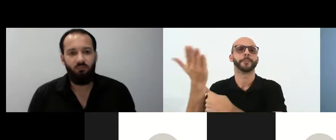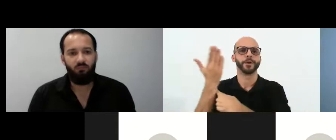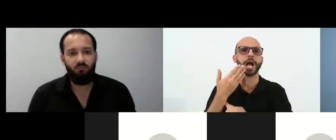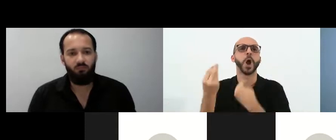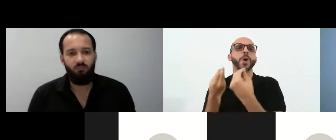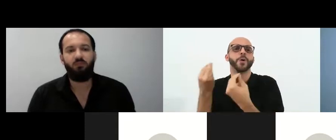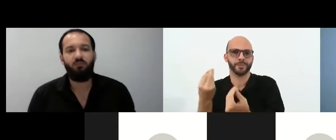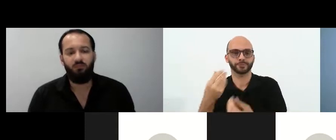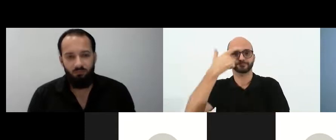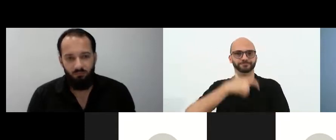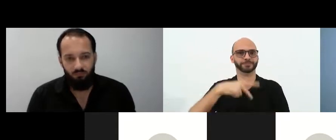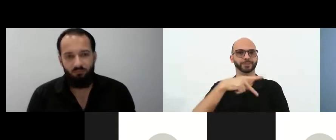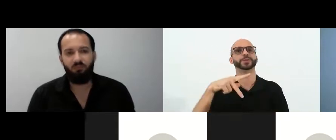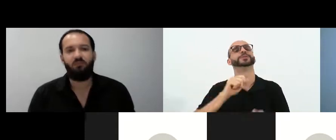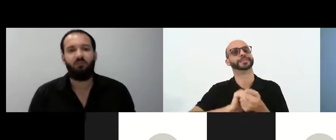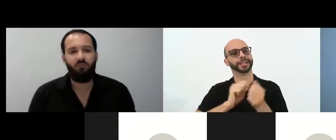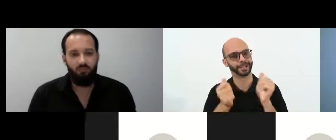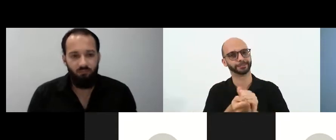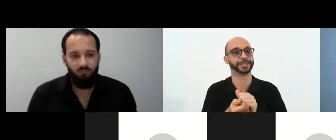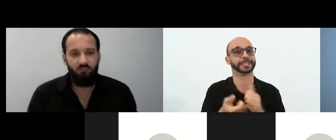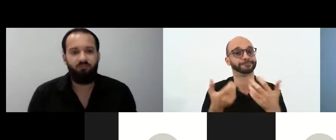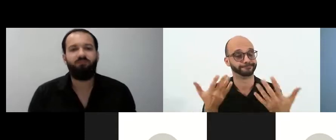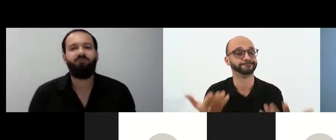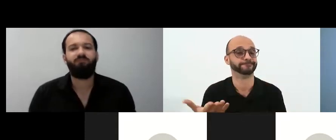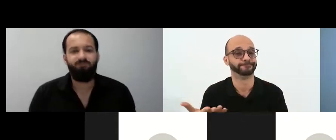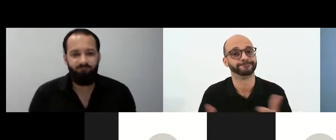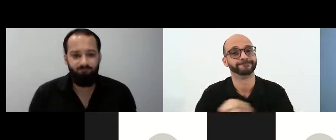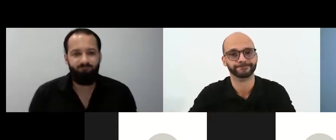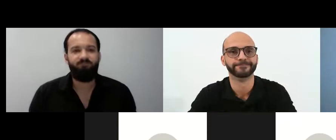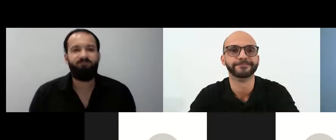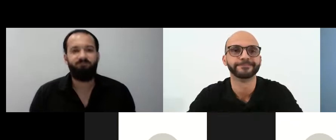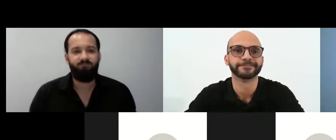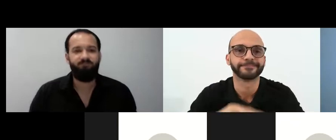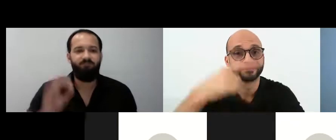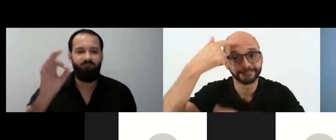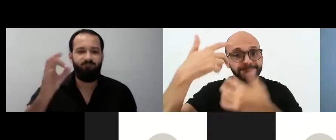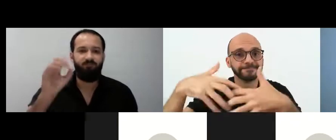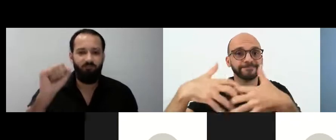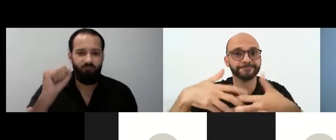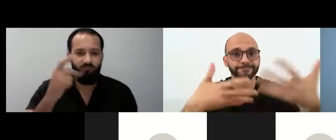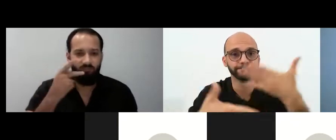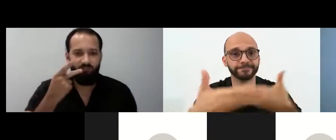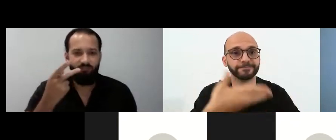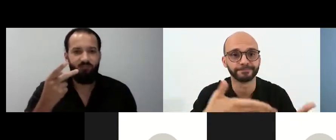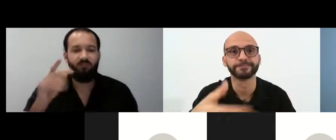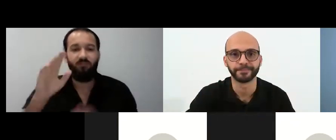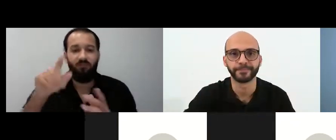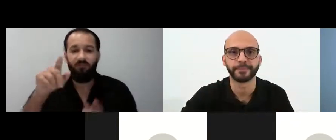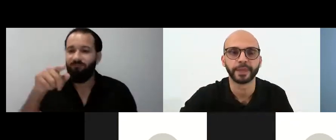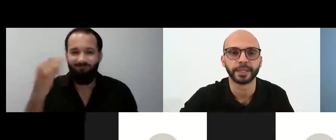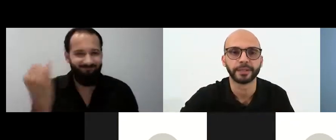ela é cada vez mais um tecido que vai sendo utilizado. Então, nós, como professores, precisamos nos adaptar em relação a